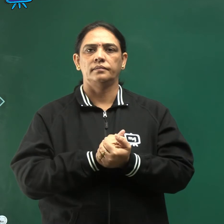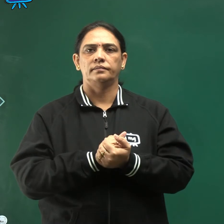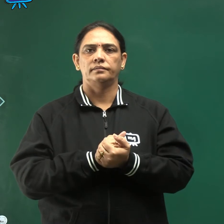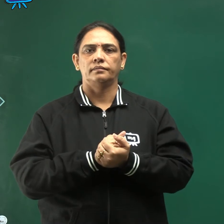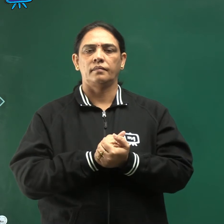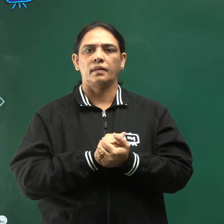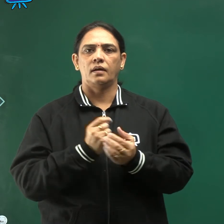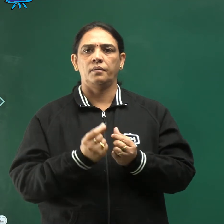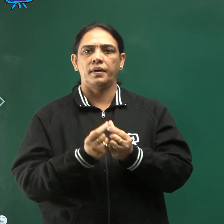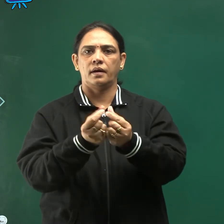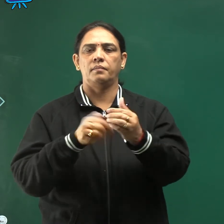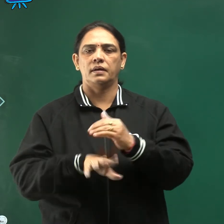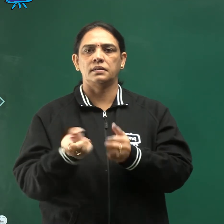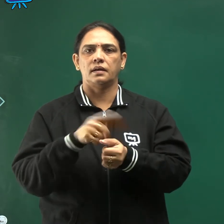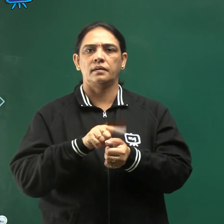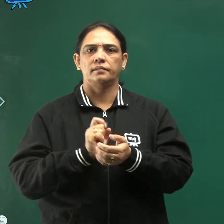जोड़ों में से